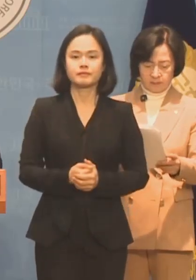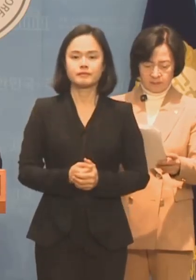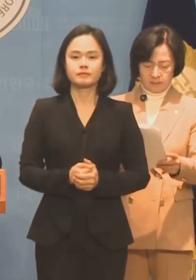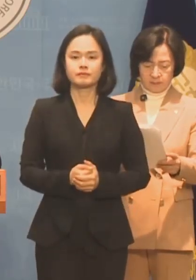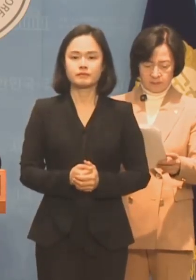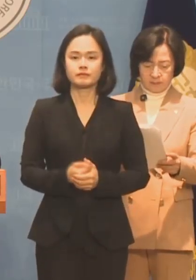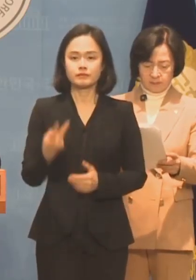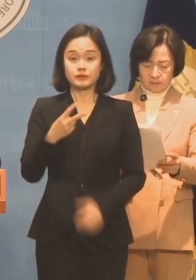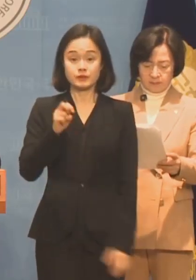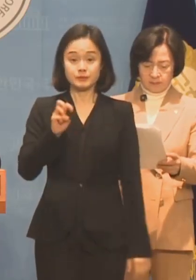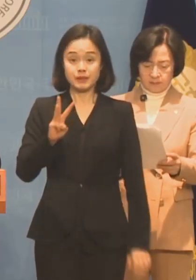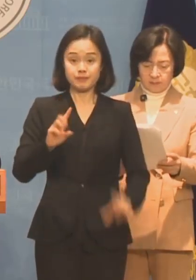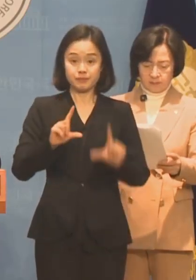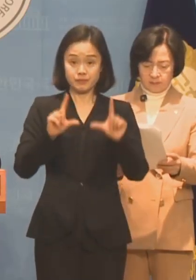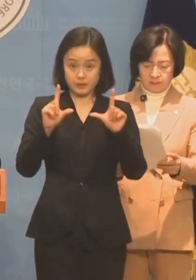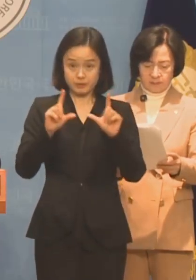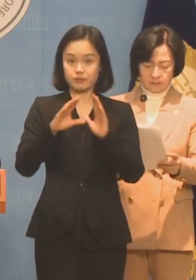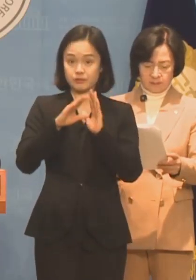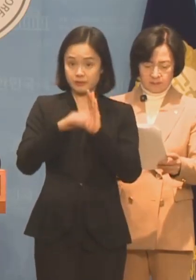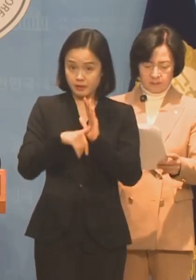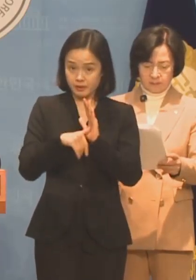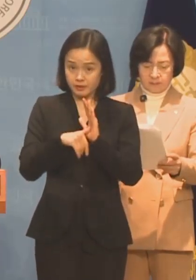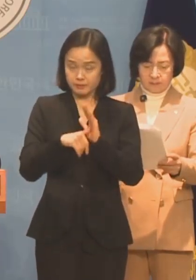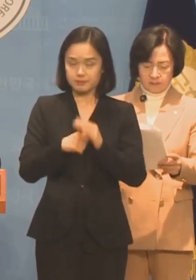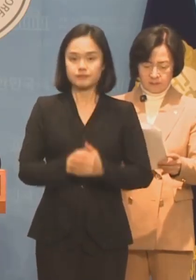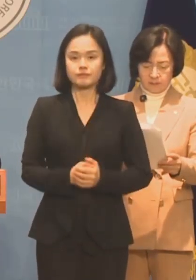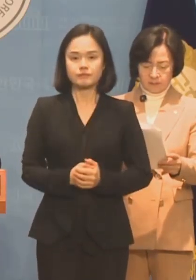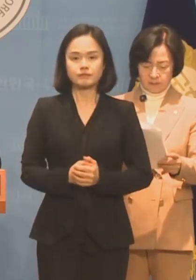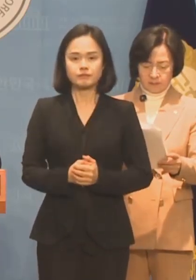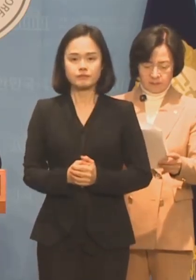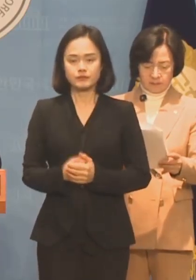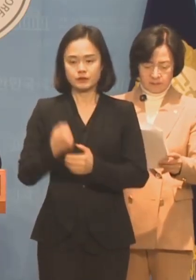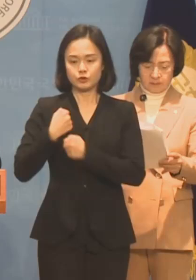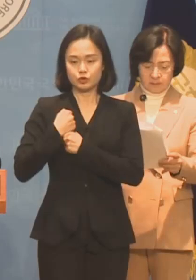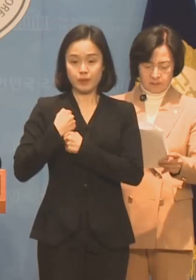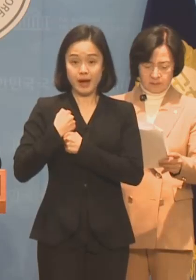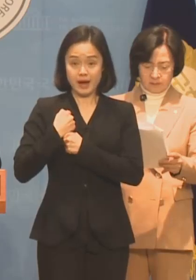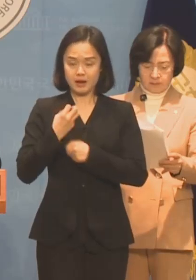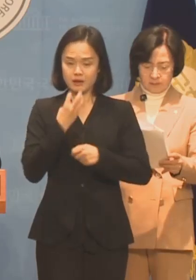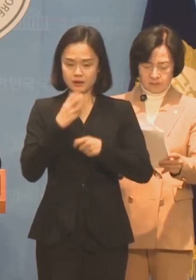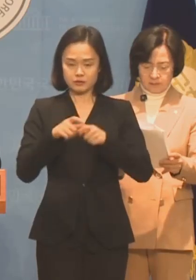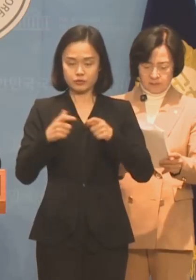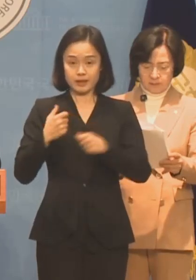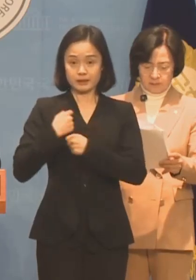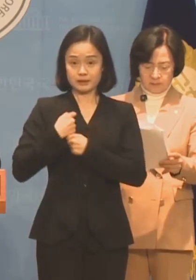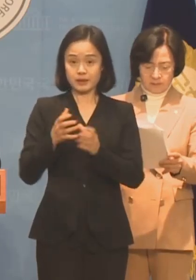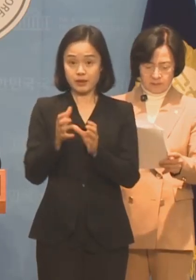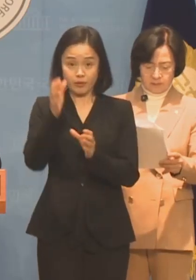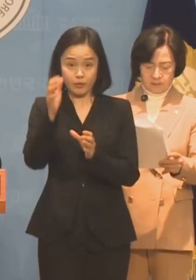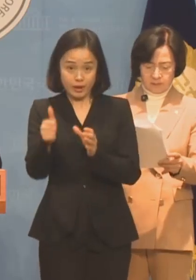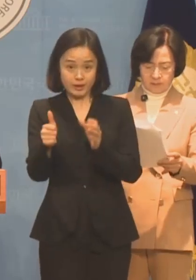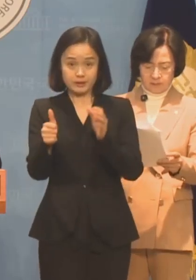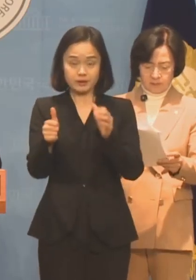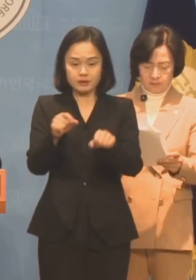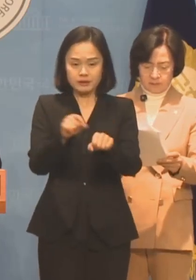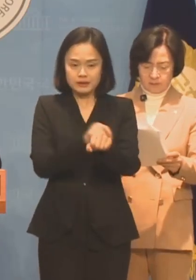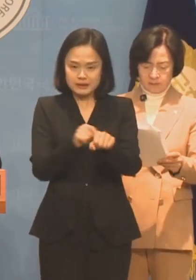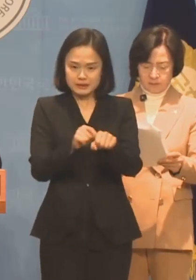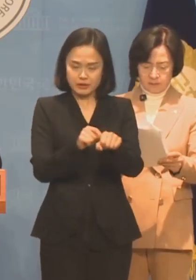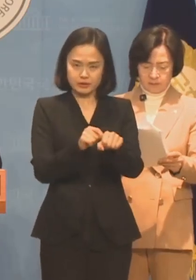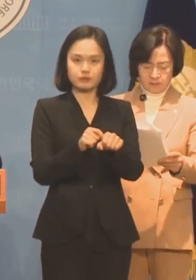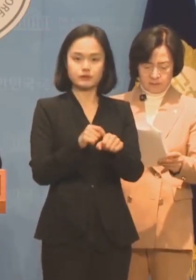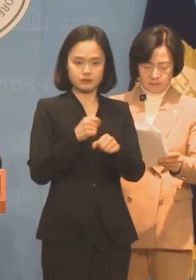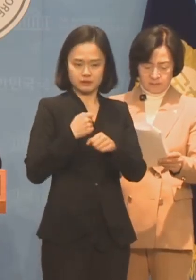공간에서 이진우 전 수방사령관과 곽종우 전 특정사령관이 모임을 가진 것이